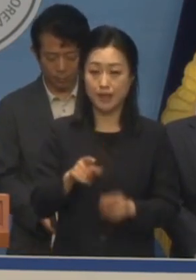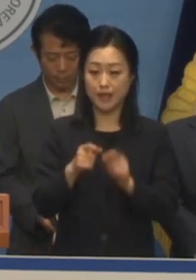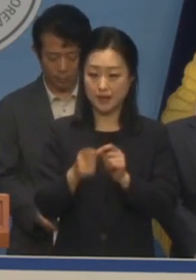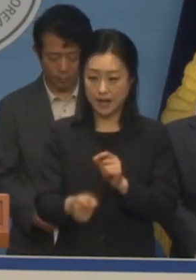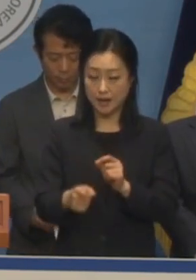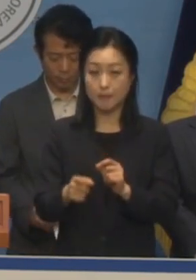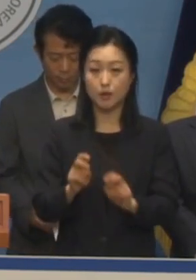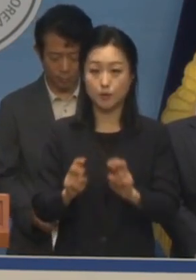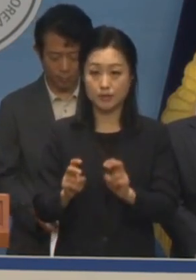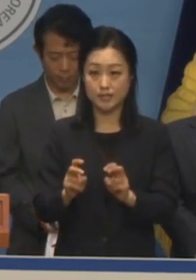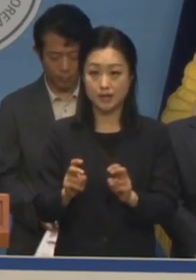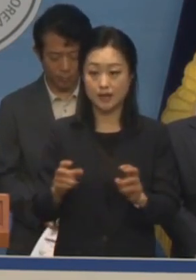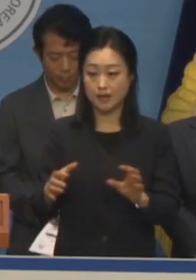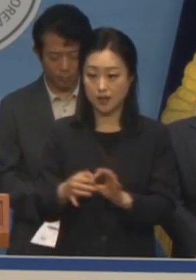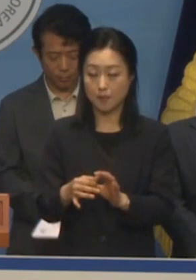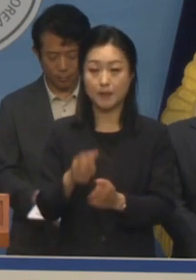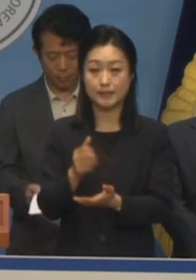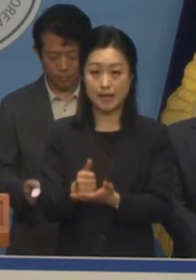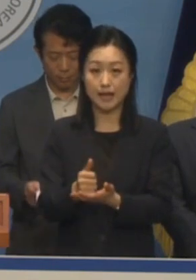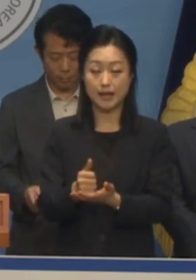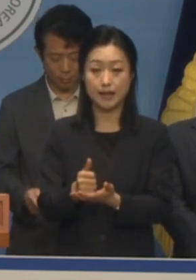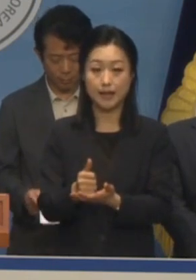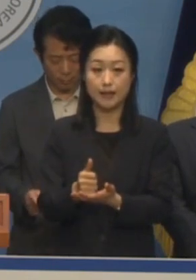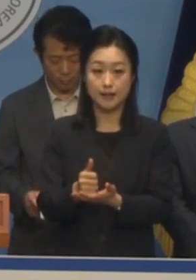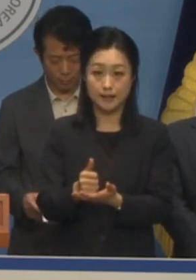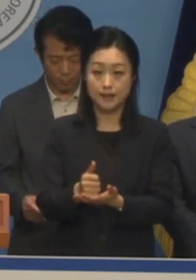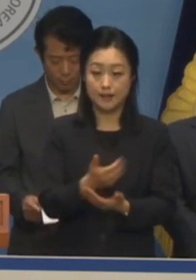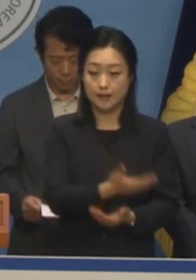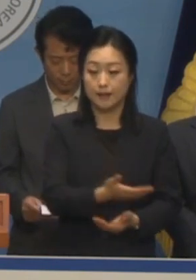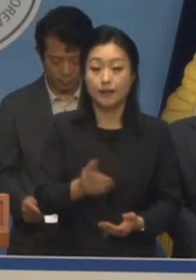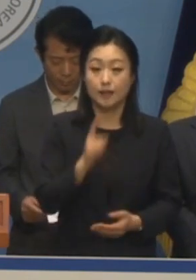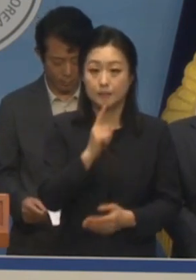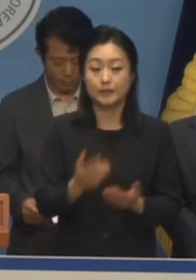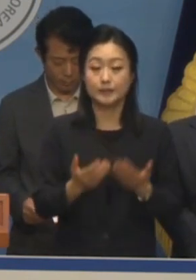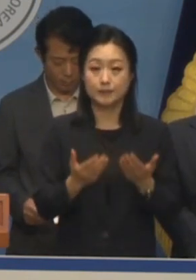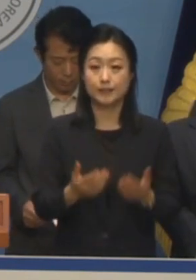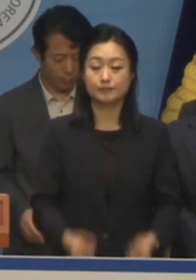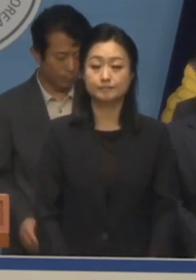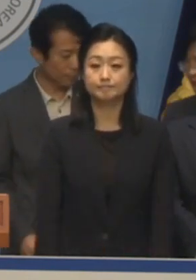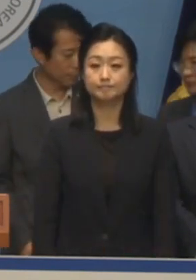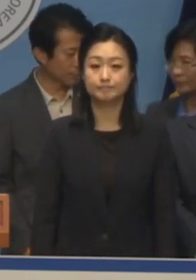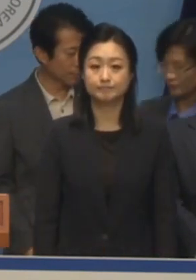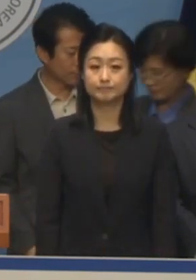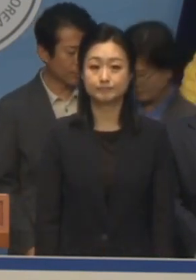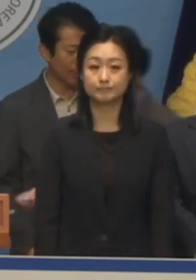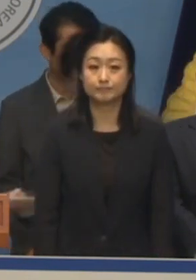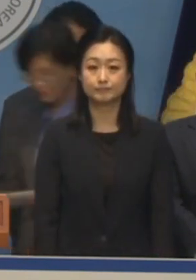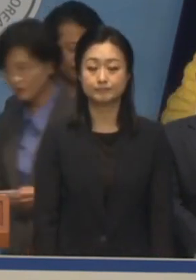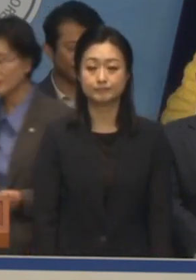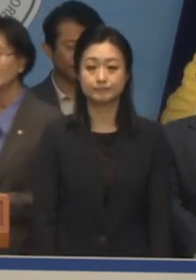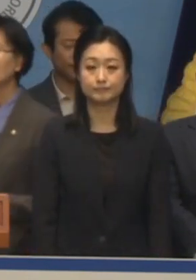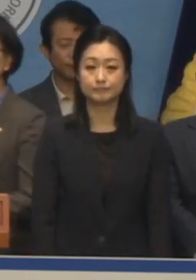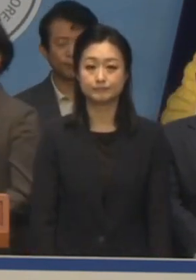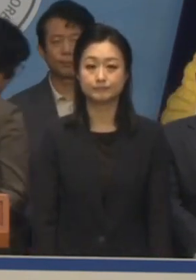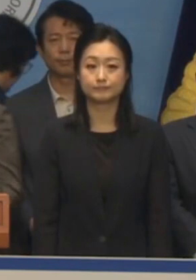가맹점주 협의회 피세준 회장님께서 연달아 발언하시겠습니다.